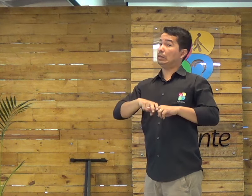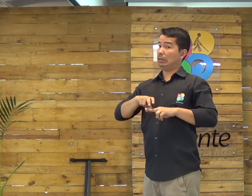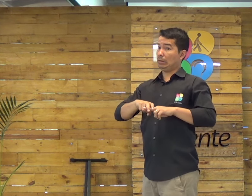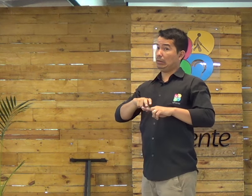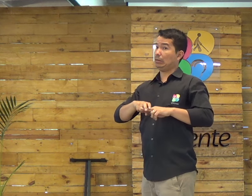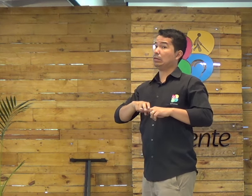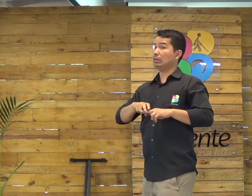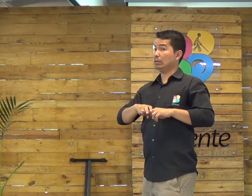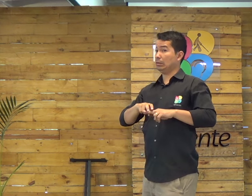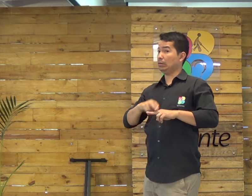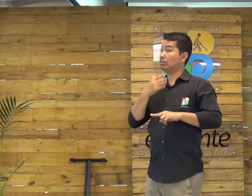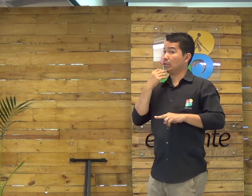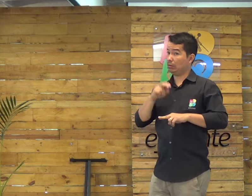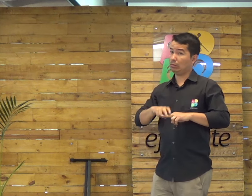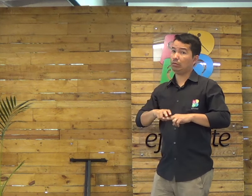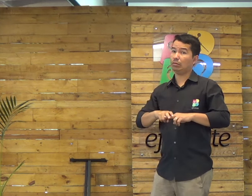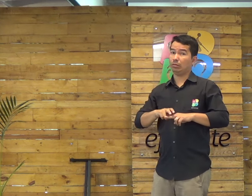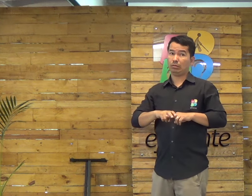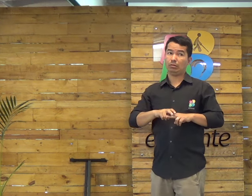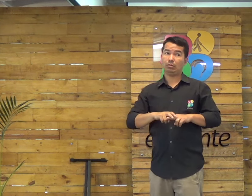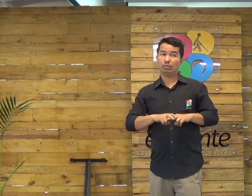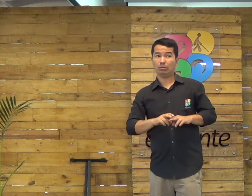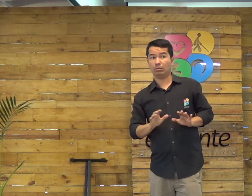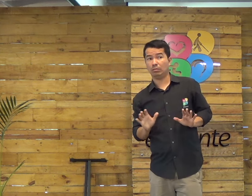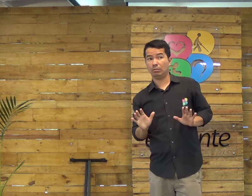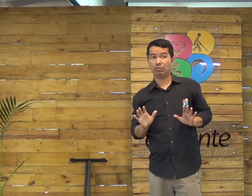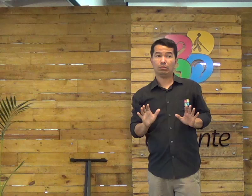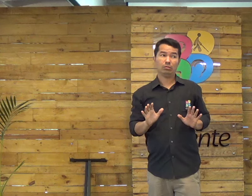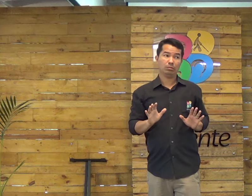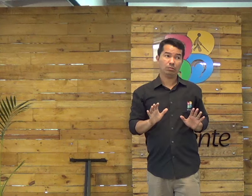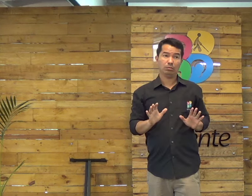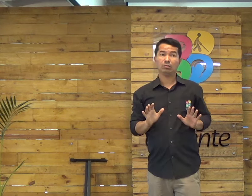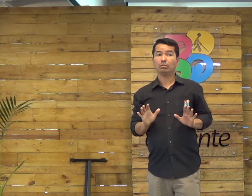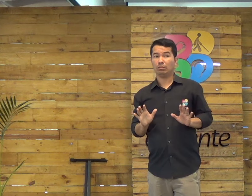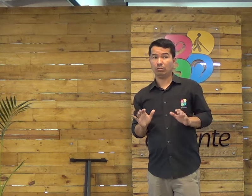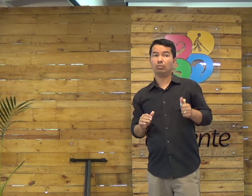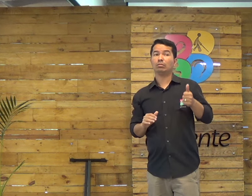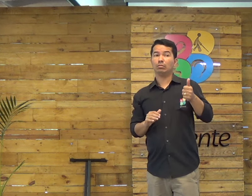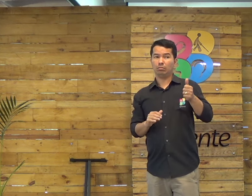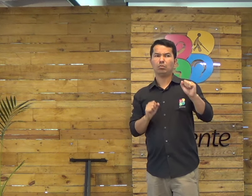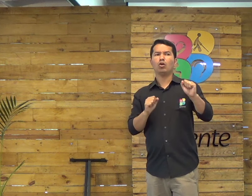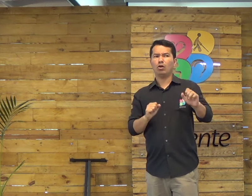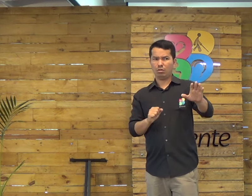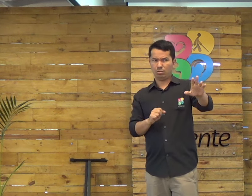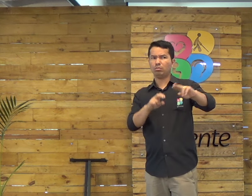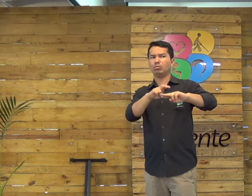Se você não tem coragem, por favor, você senta. É melhor você sentar. Tá?